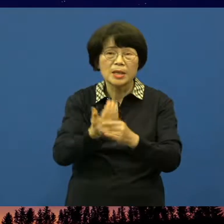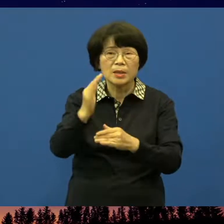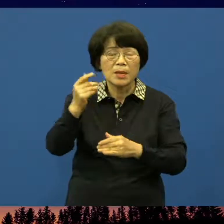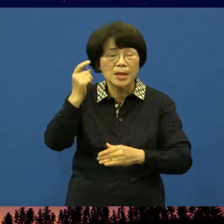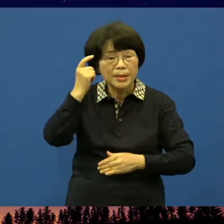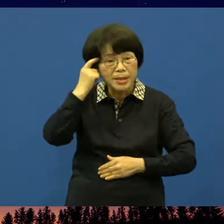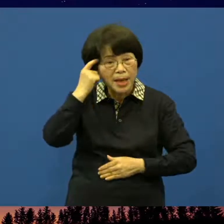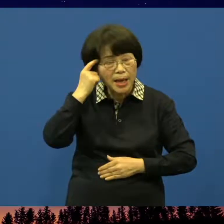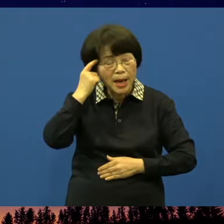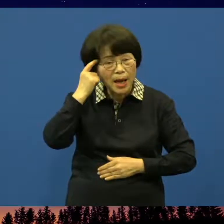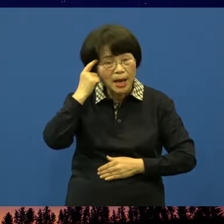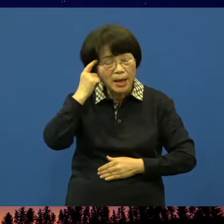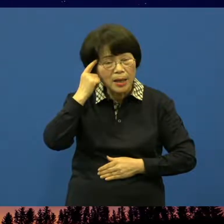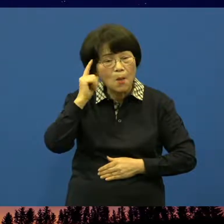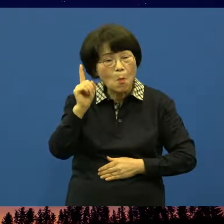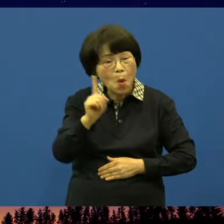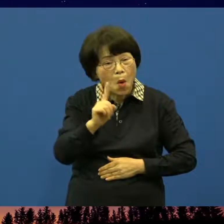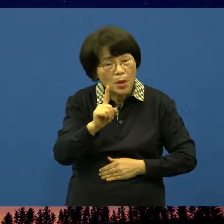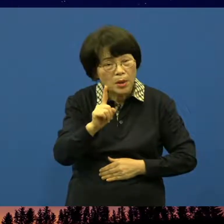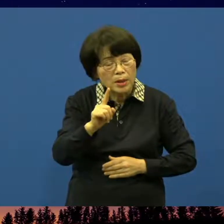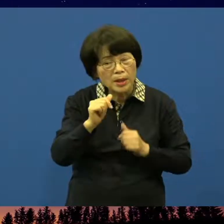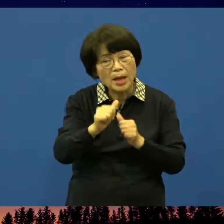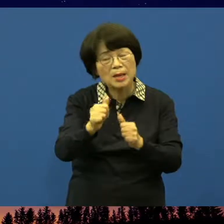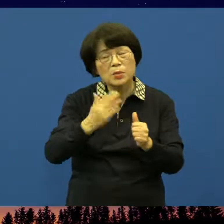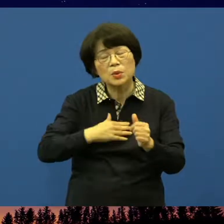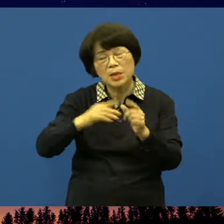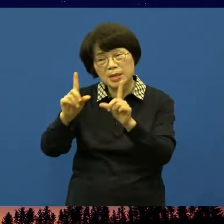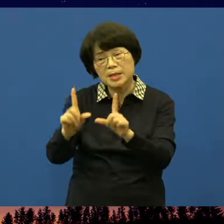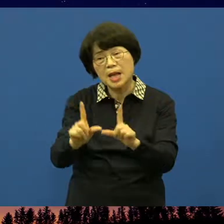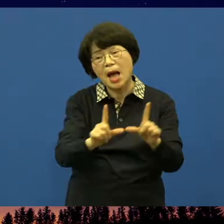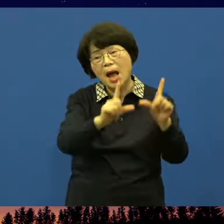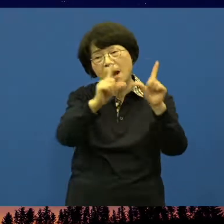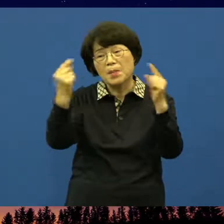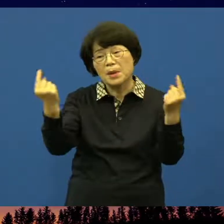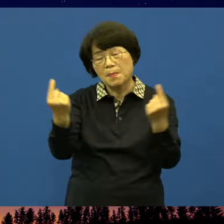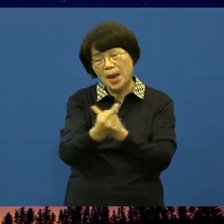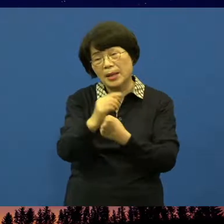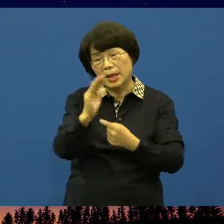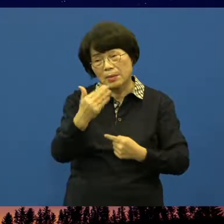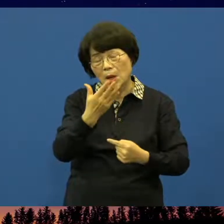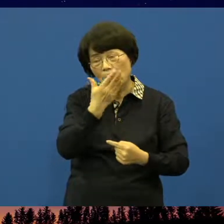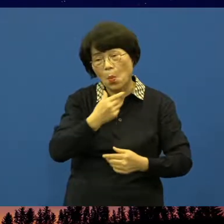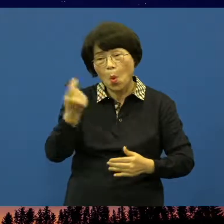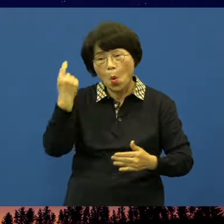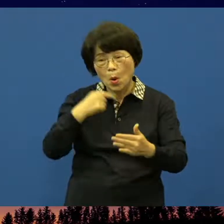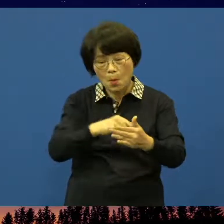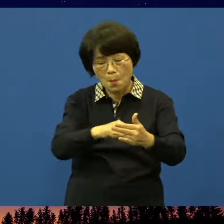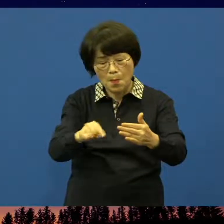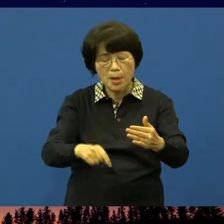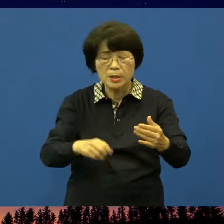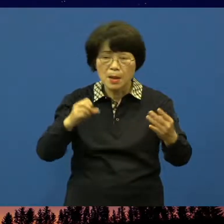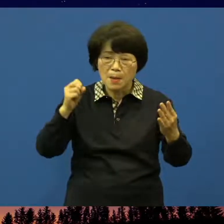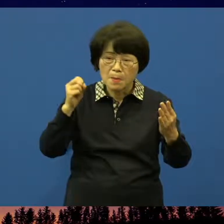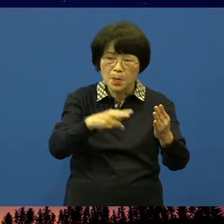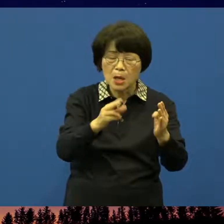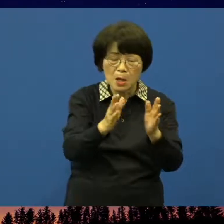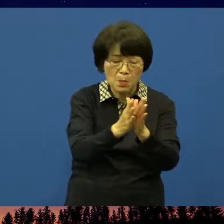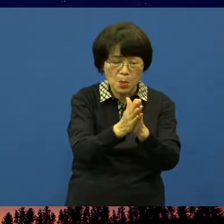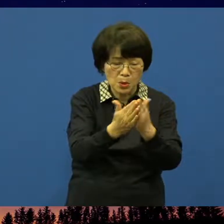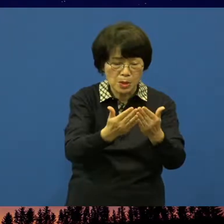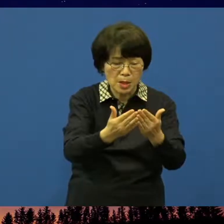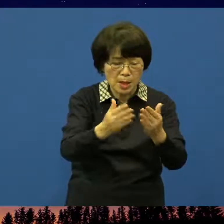어떻게 하느냐가 우리의 삶을 바꿔놓는다는 것. 여러분, 오늘 복음 안에서 오늘 빌립보서 전체에서 주는